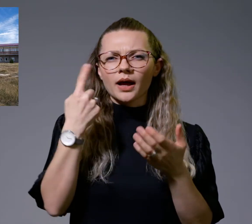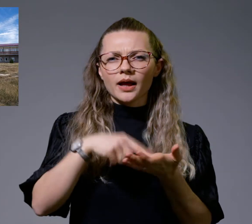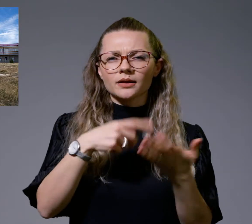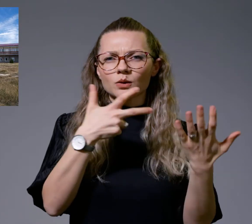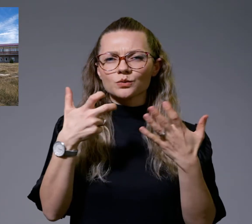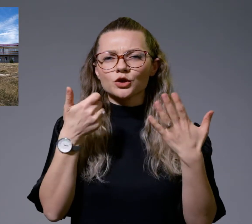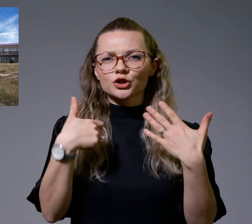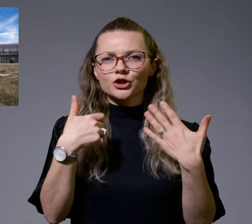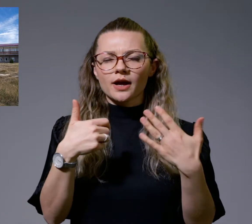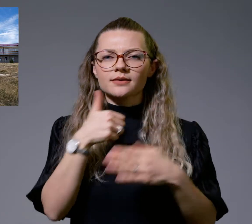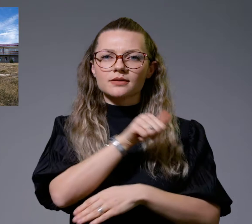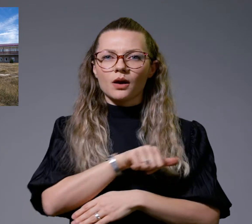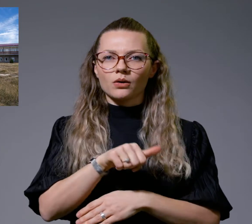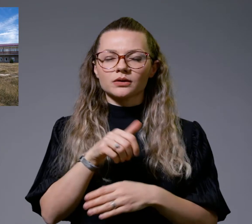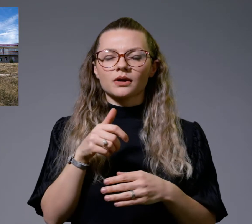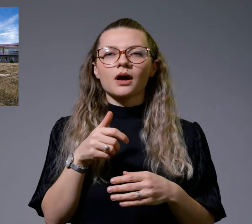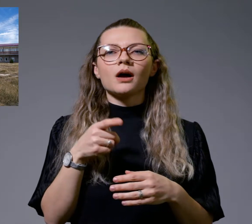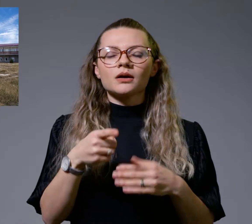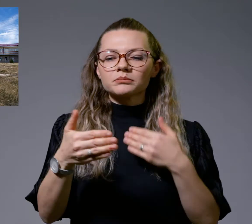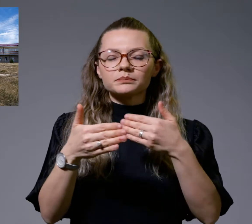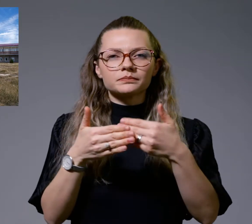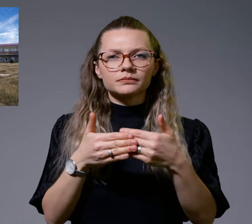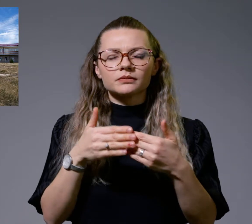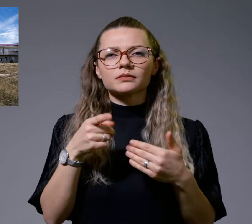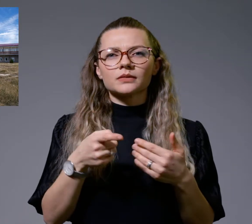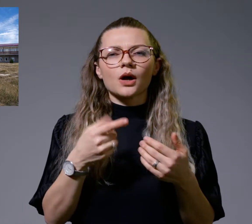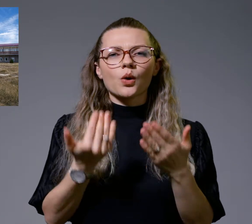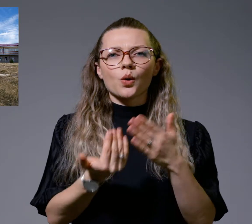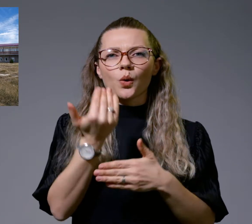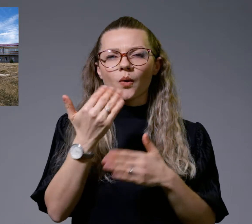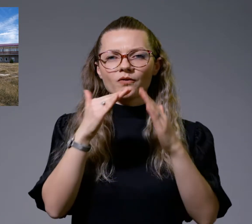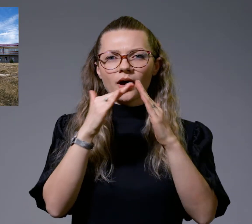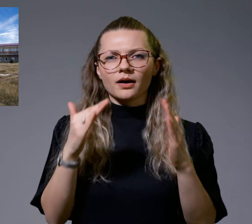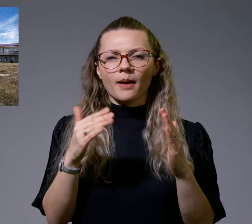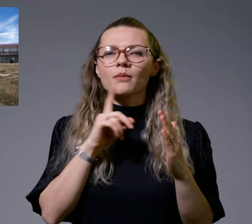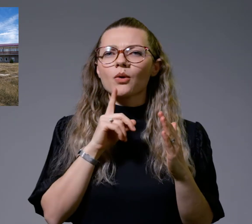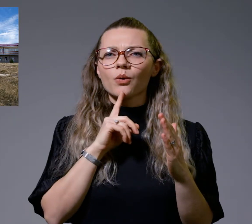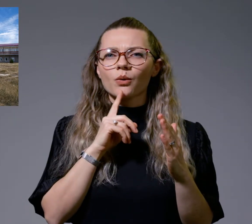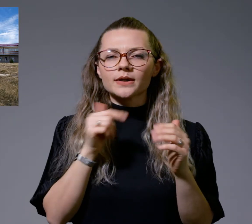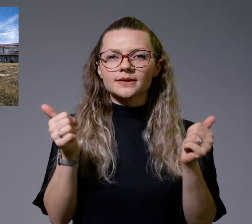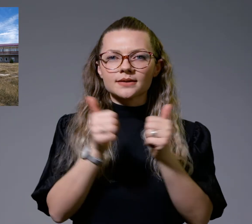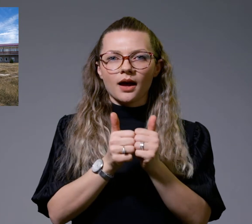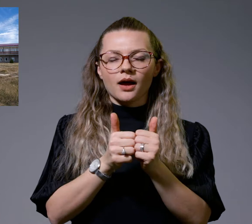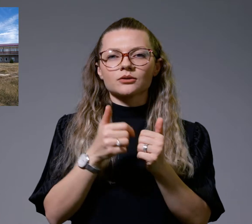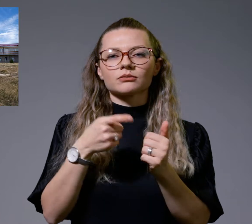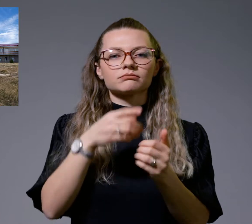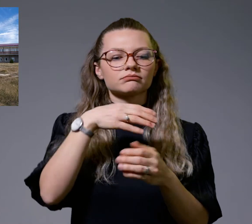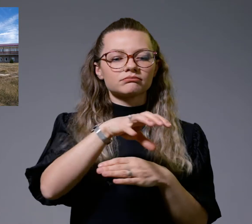1860 година, а во непосредна близина е и новиот храм, кој заедно со конаците е изграден